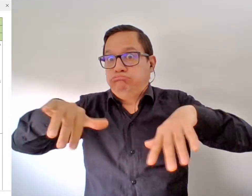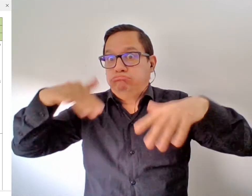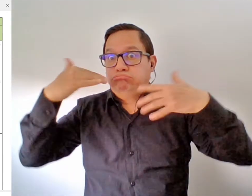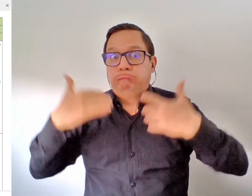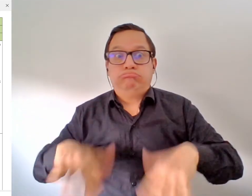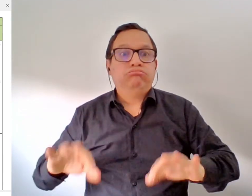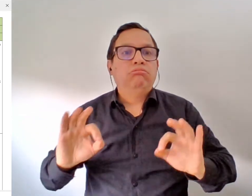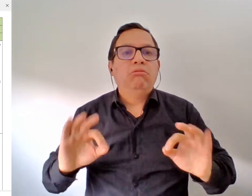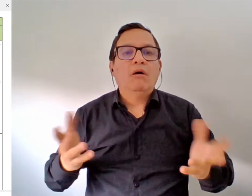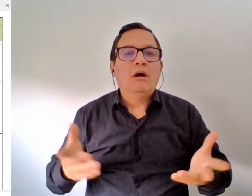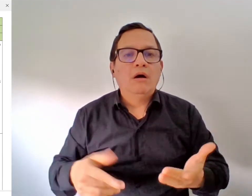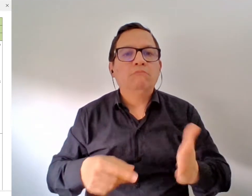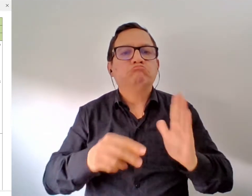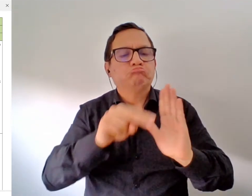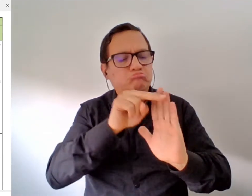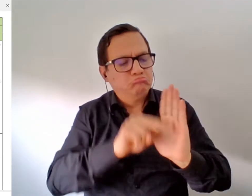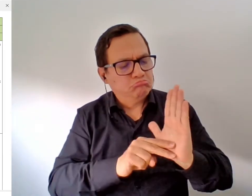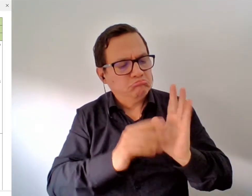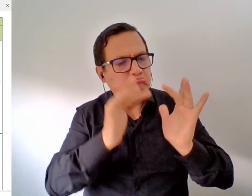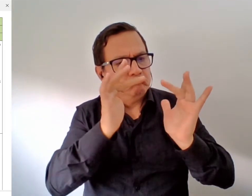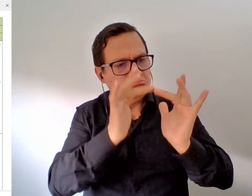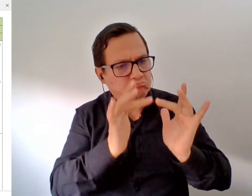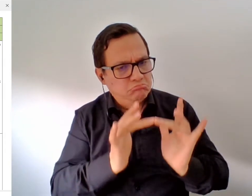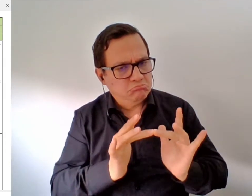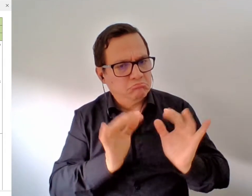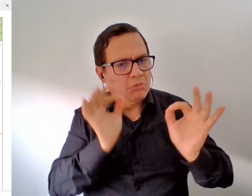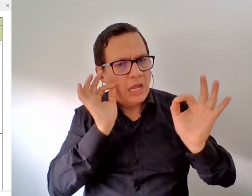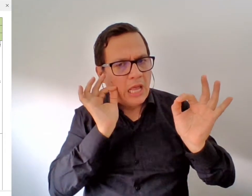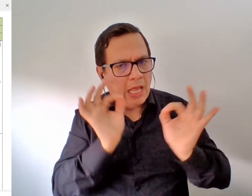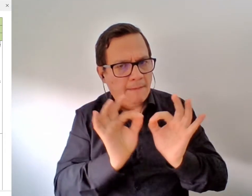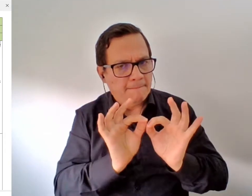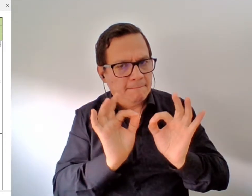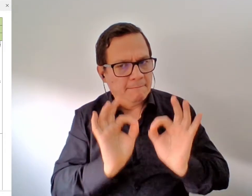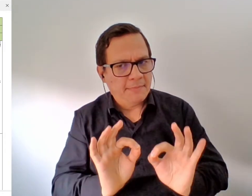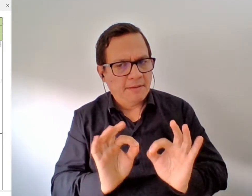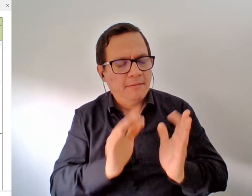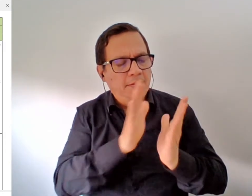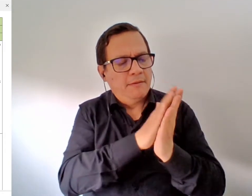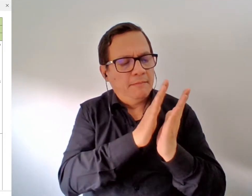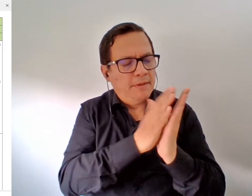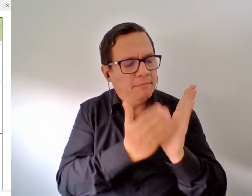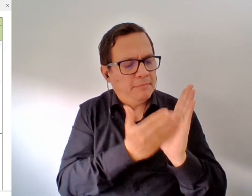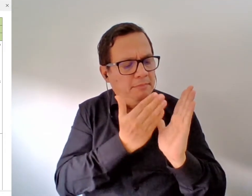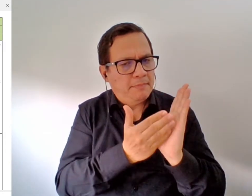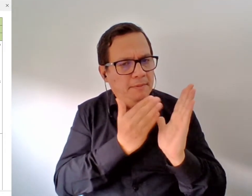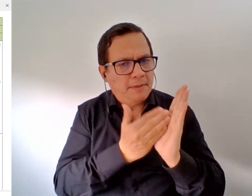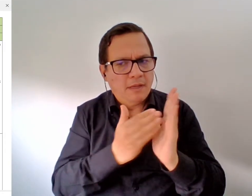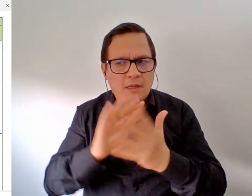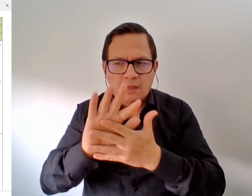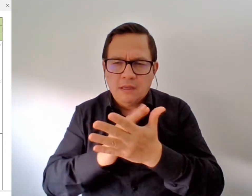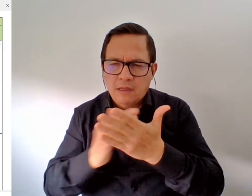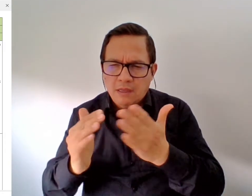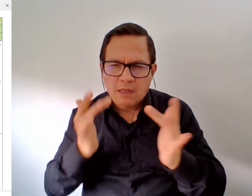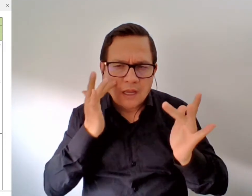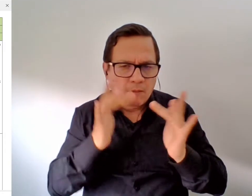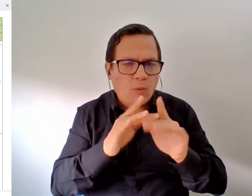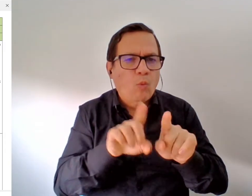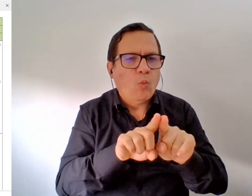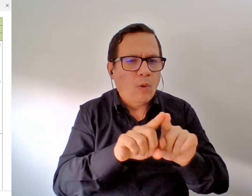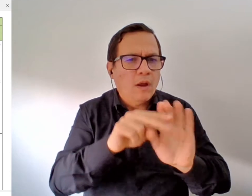Nivel alto. Se tuvieron en cuenta las especificaciones del documento y se aplicaron las normas